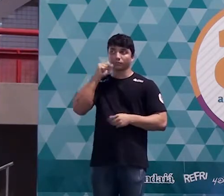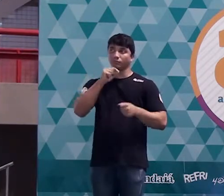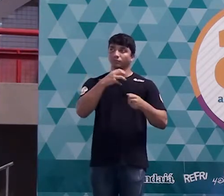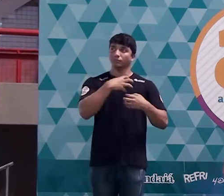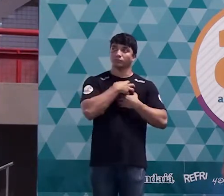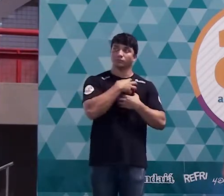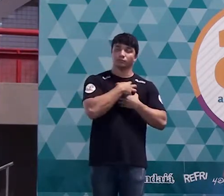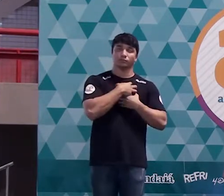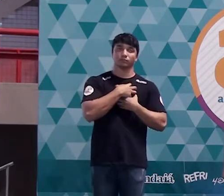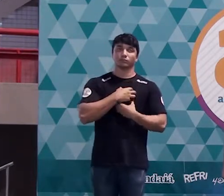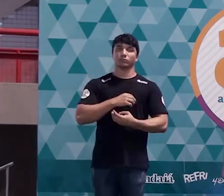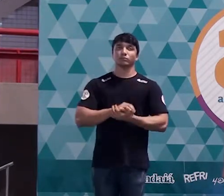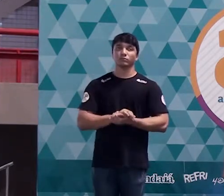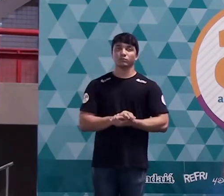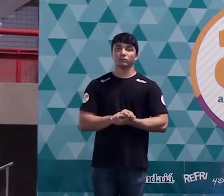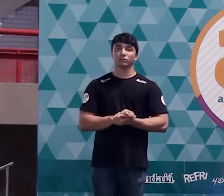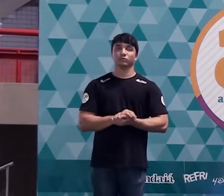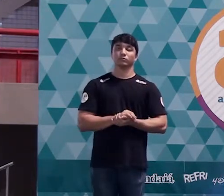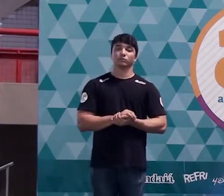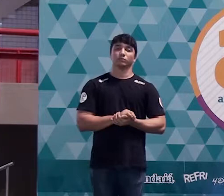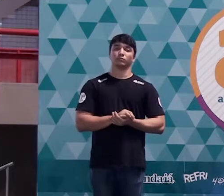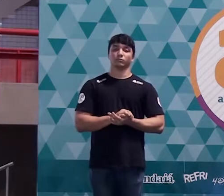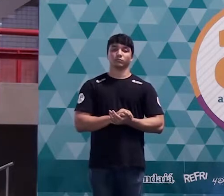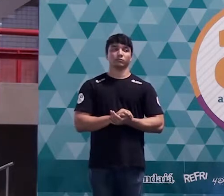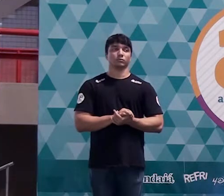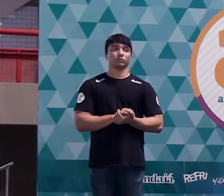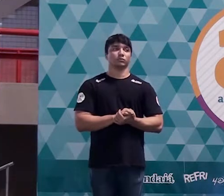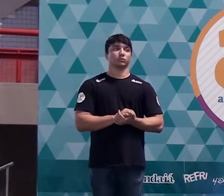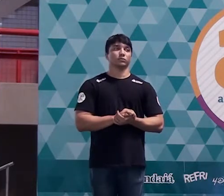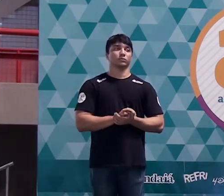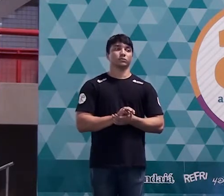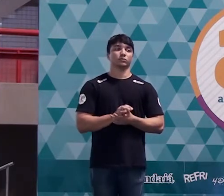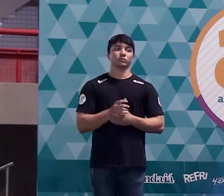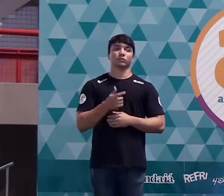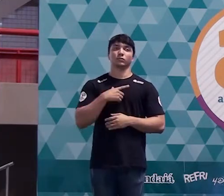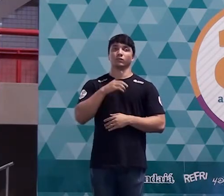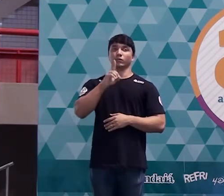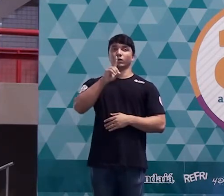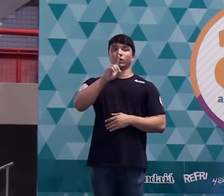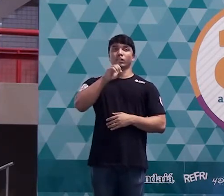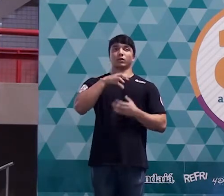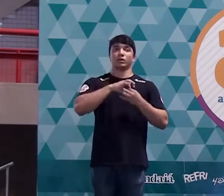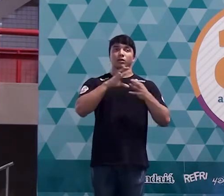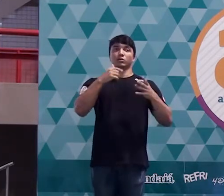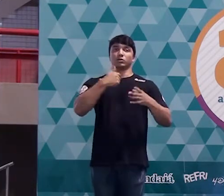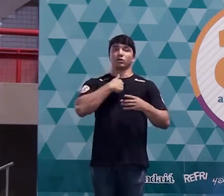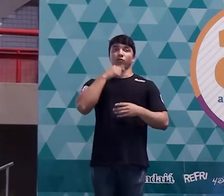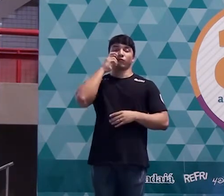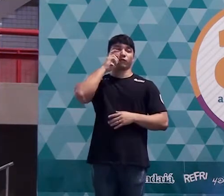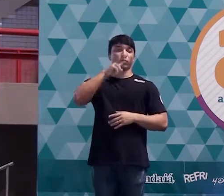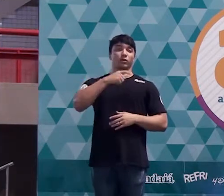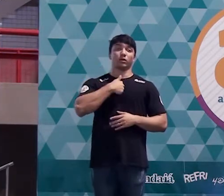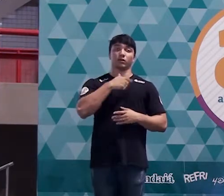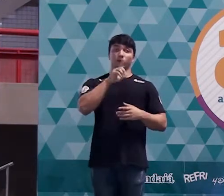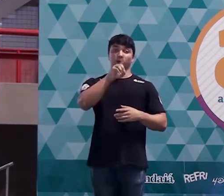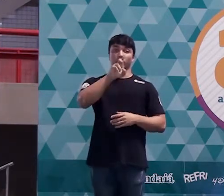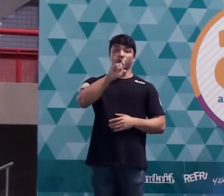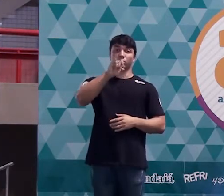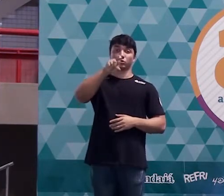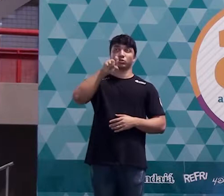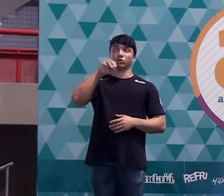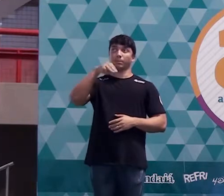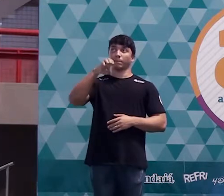Mandar, deixar, fazer. Ver, ouvir, sentir. Então não é deixe eu ver, é deixe-me